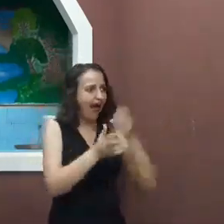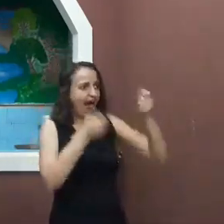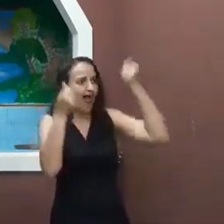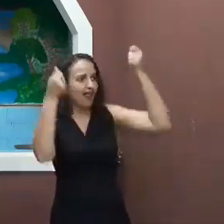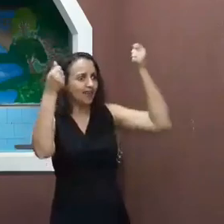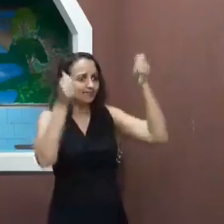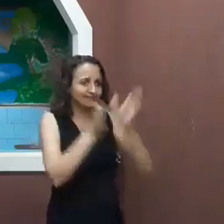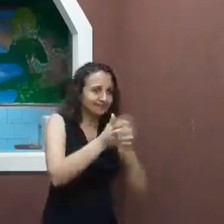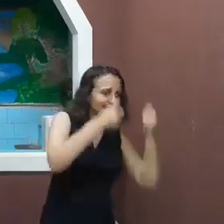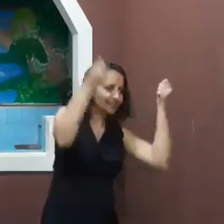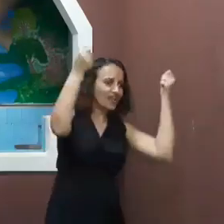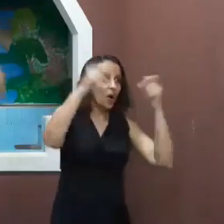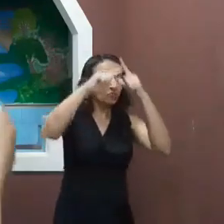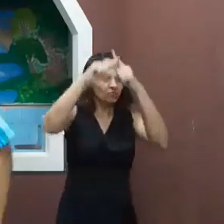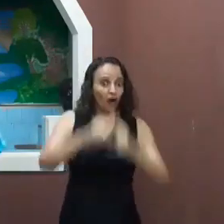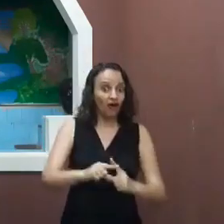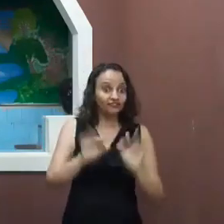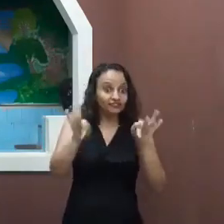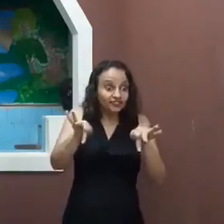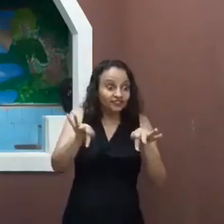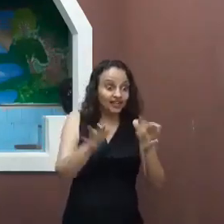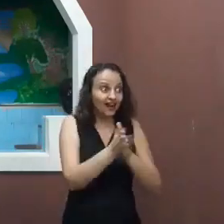aleluia, aleluia, aleluia.